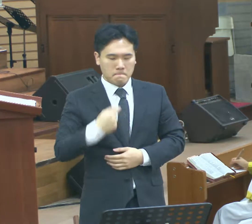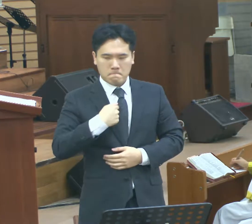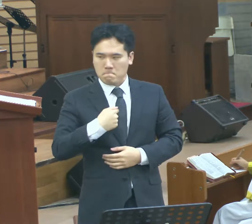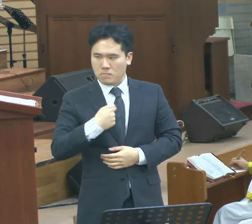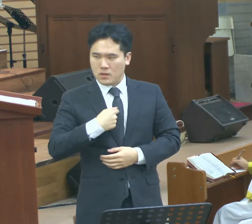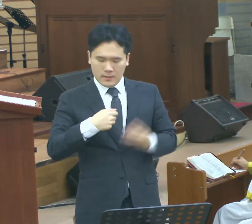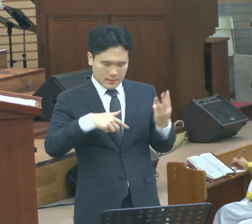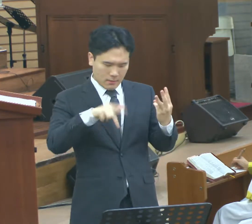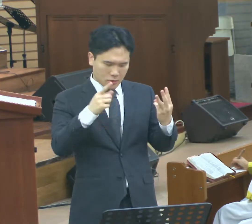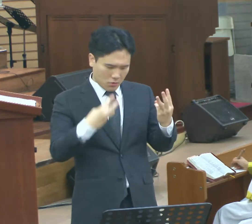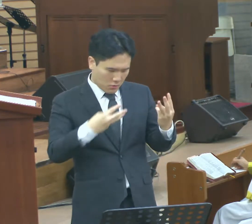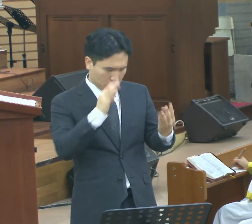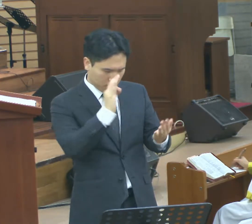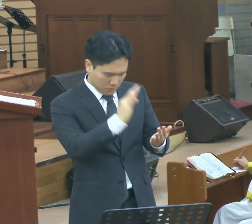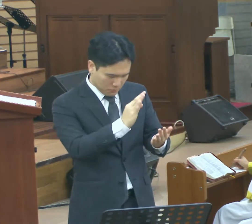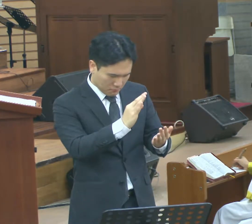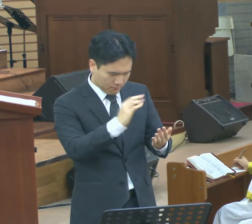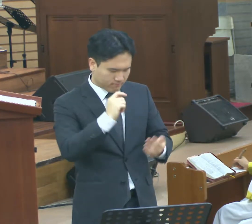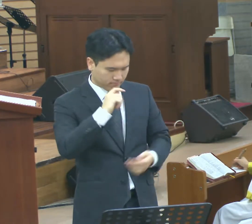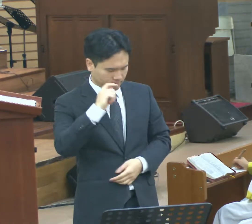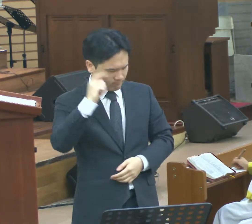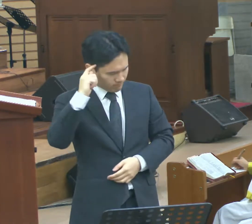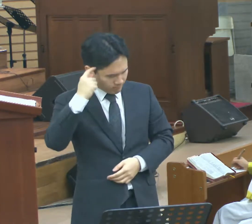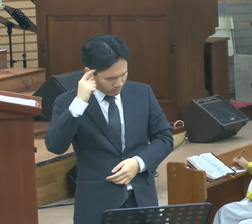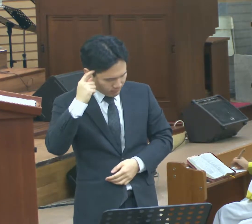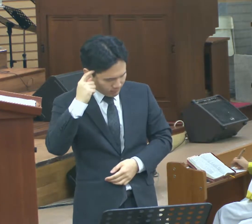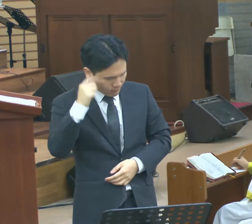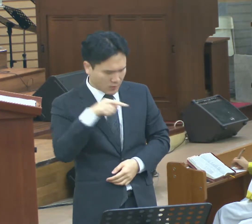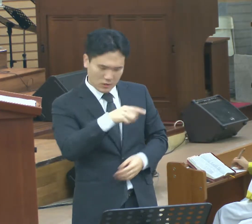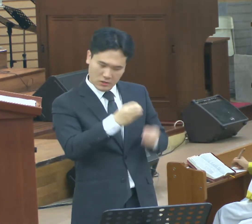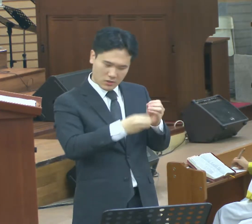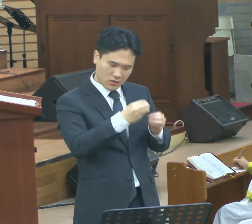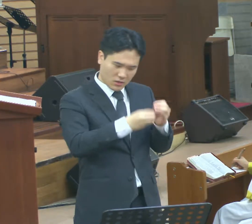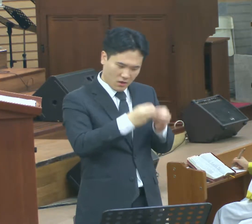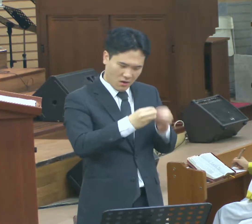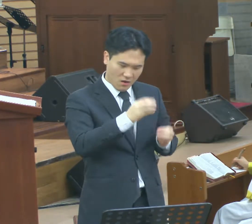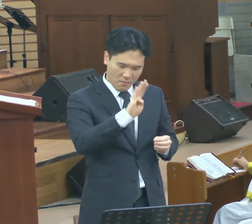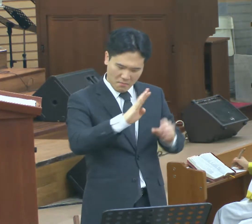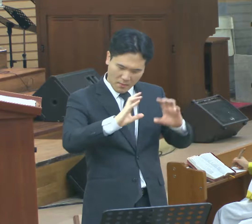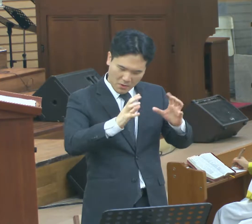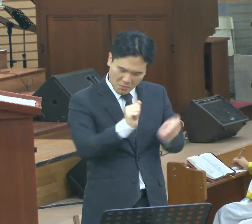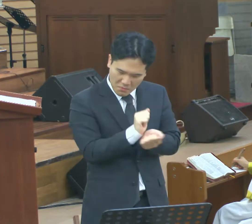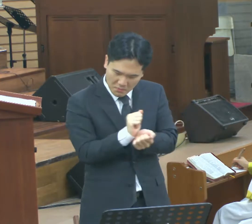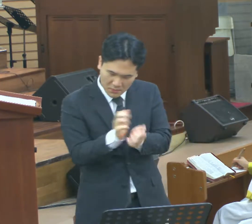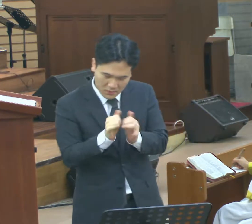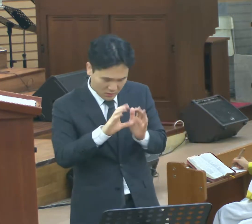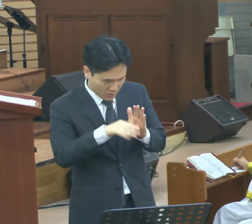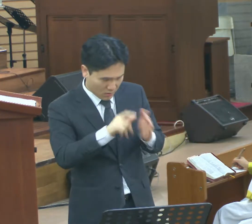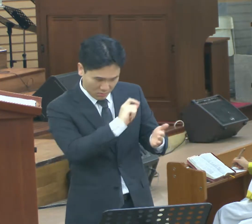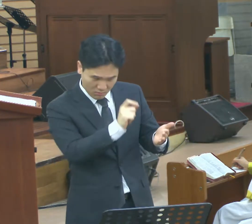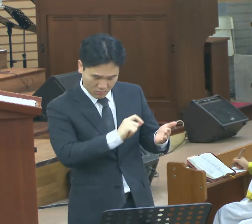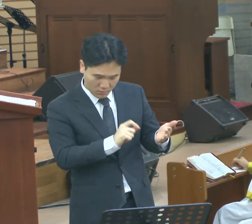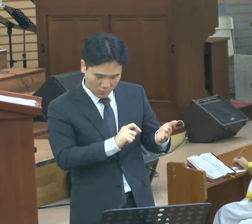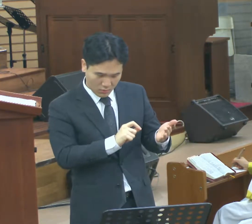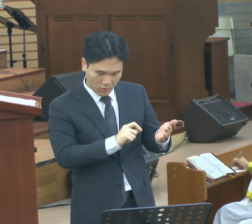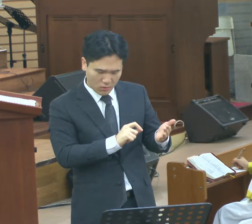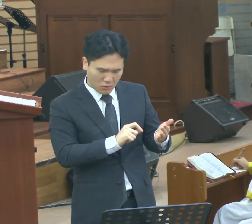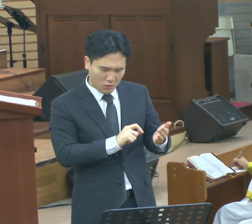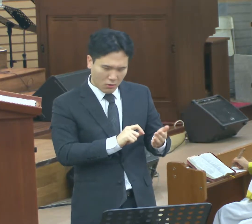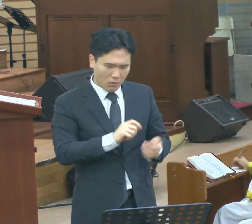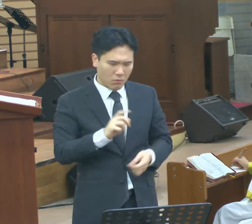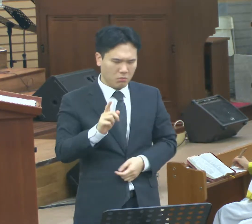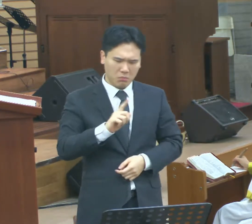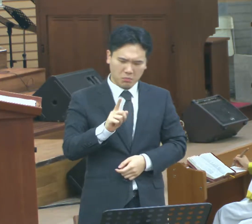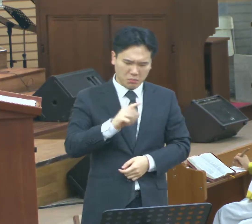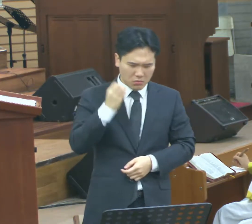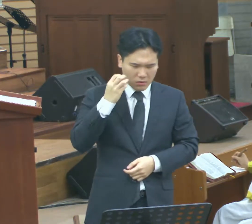3절을 보면서 이 시가 바벨론 포로 중에 누가 썼다면 아니 외국에